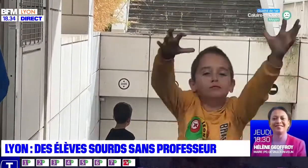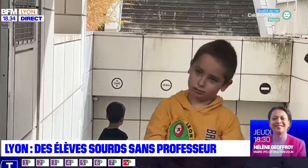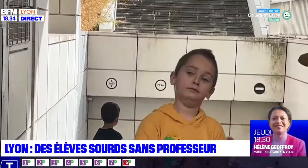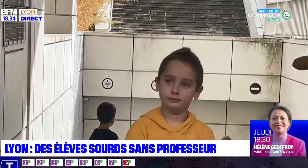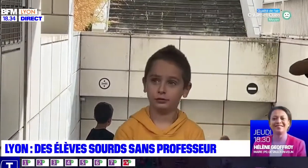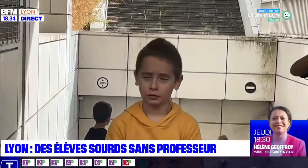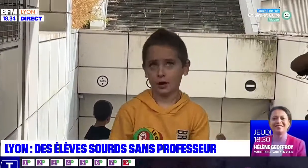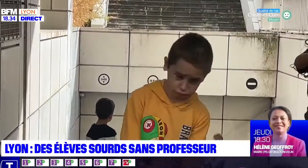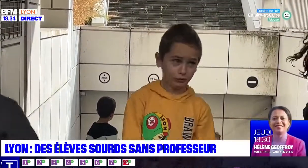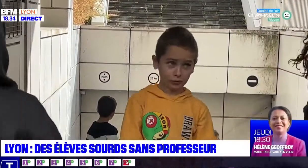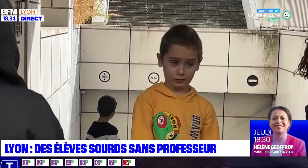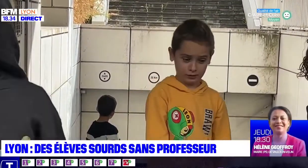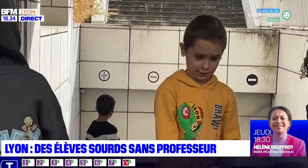existent en France. Merci. Merci.